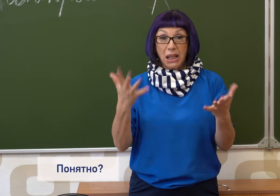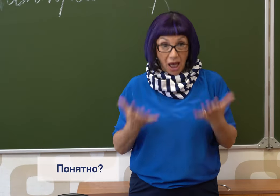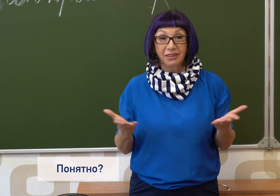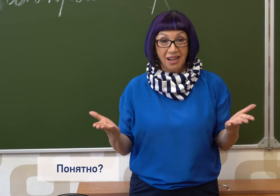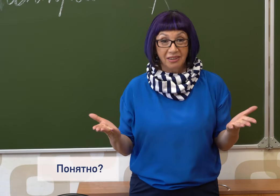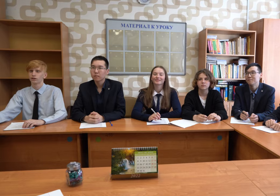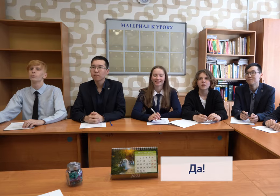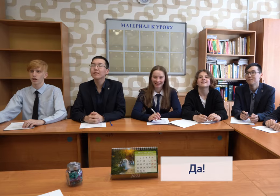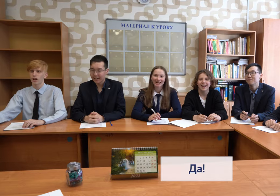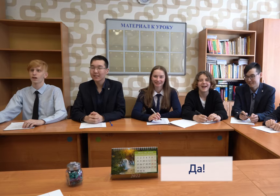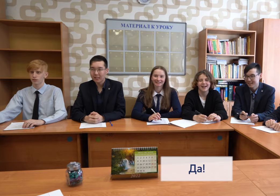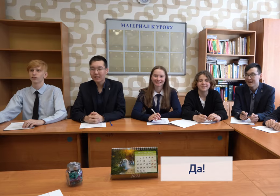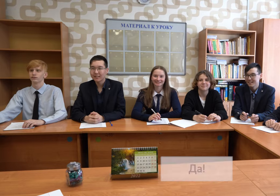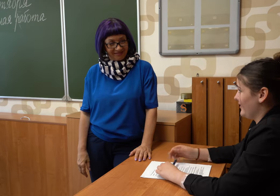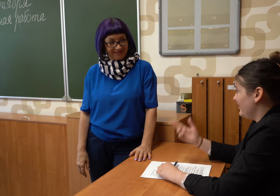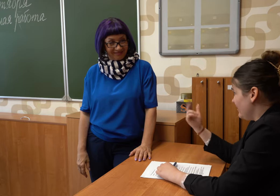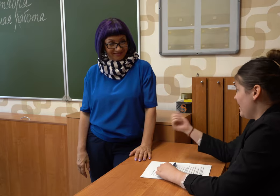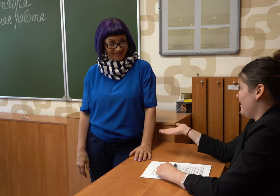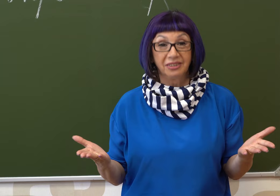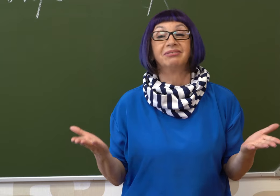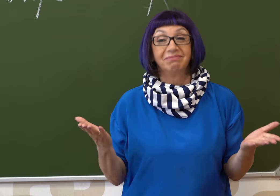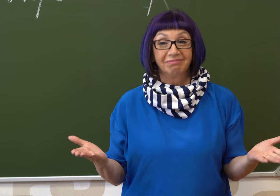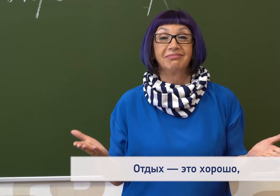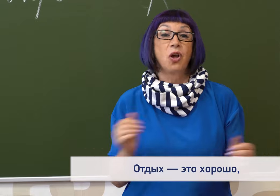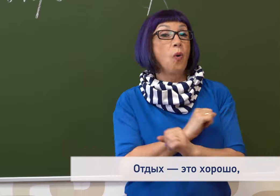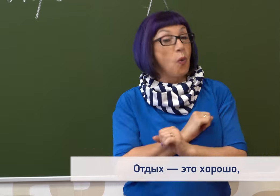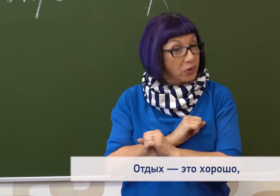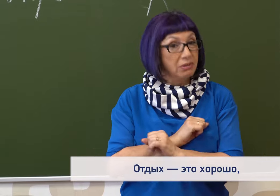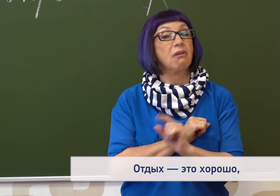Понятно? Да! Да! Отдых –